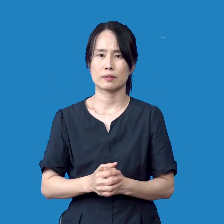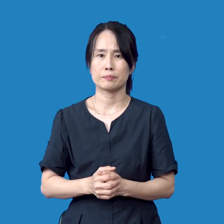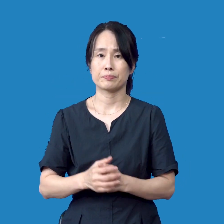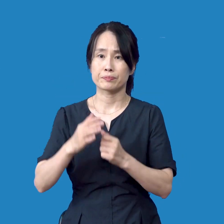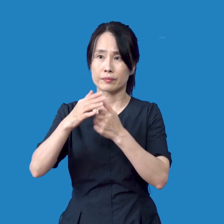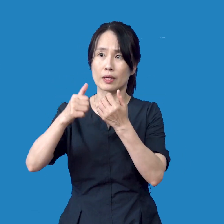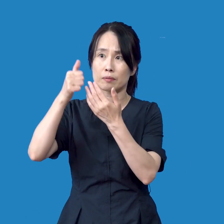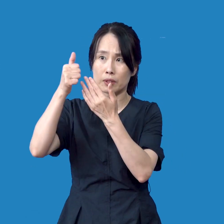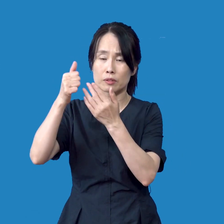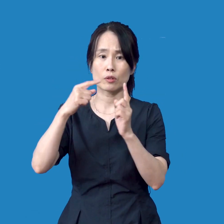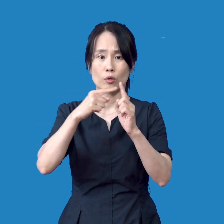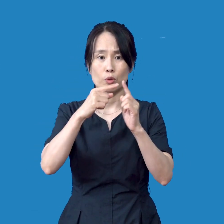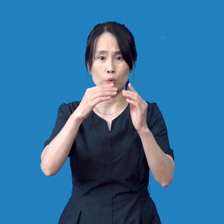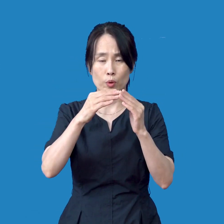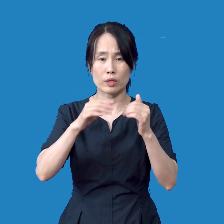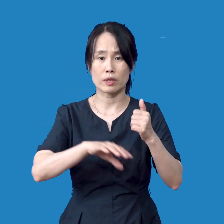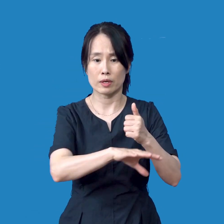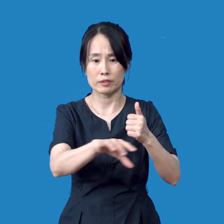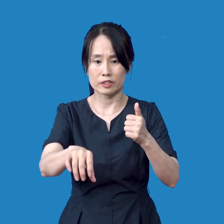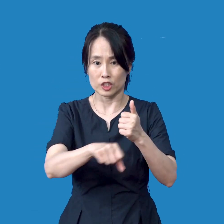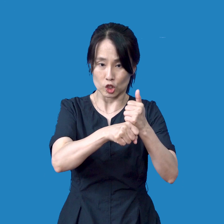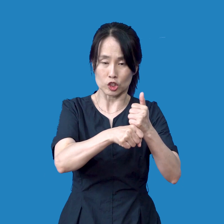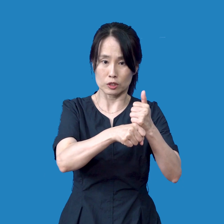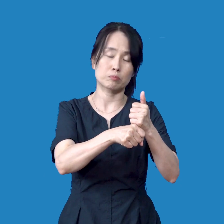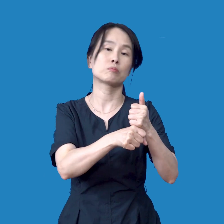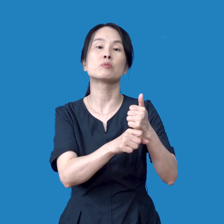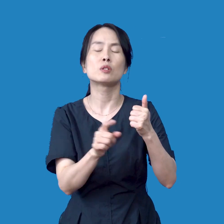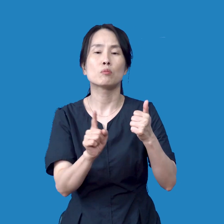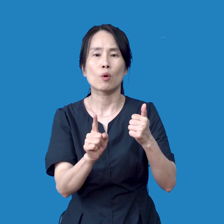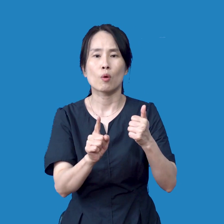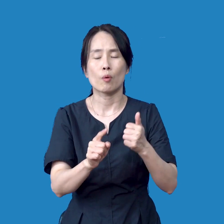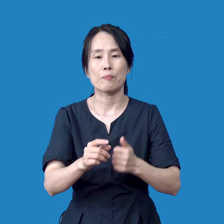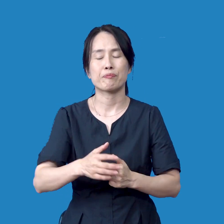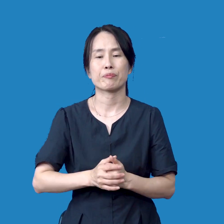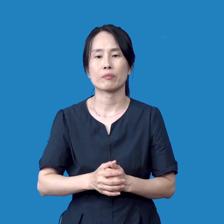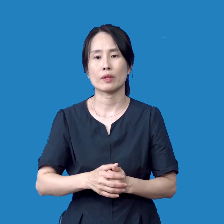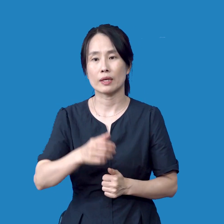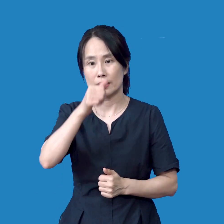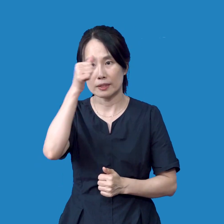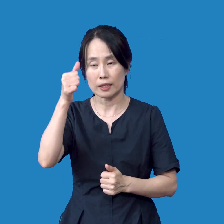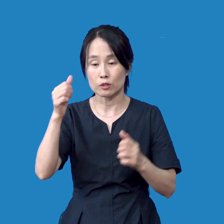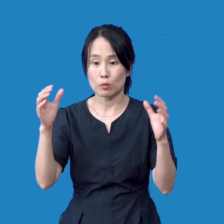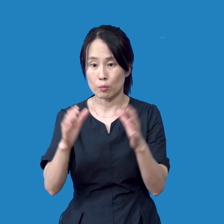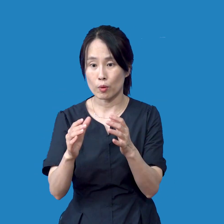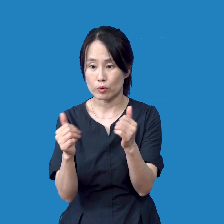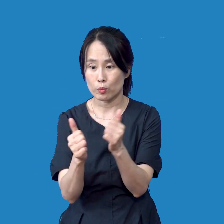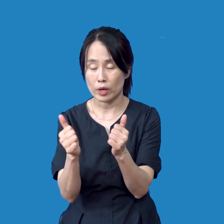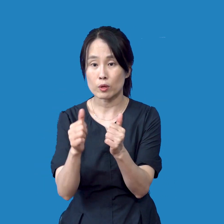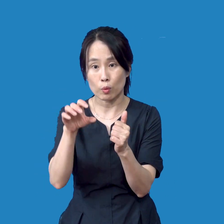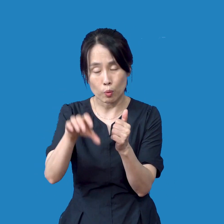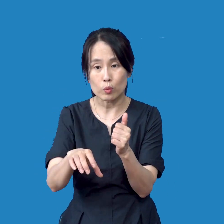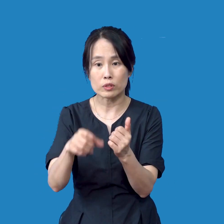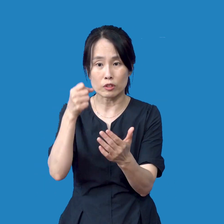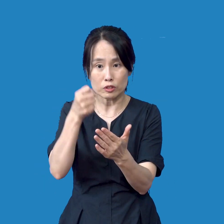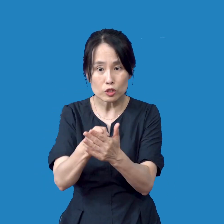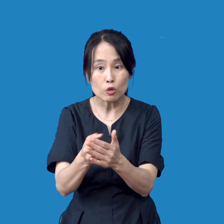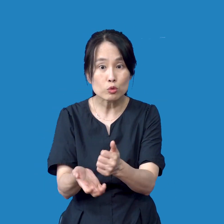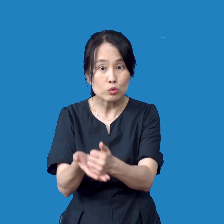하나님께서 교회의 리더십을 당회라고 하는 이 집단 지도 체제로 세우신 이유가 거기 있는